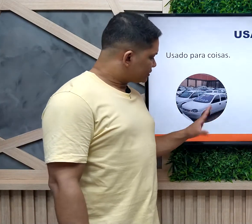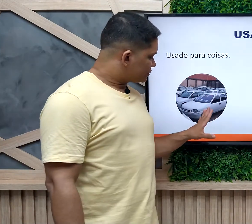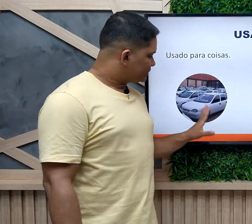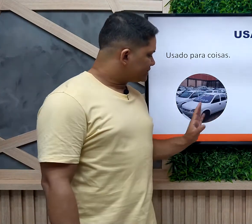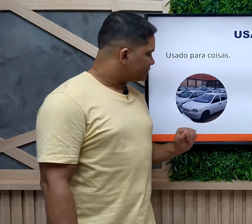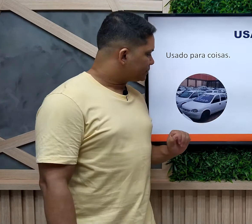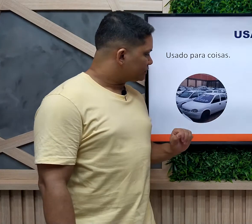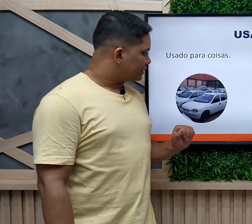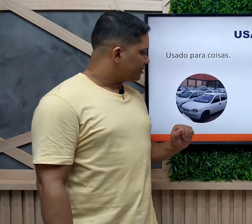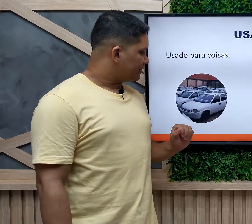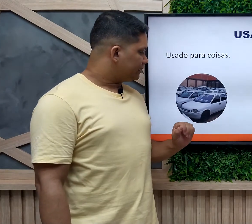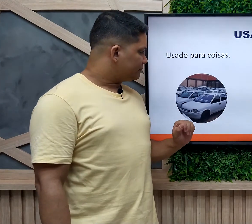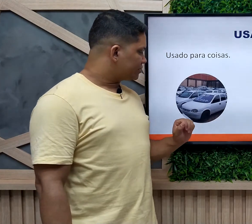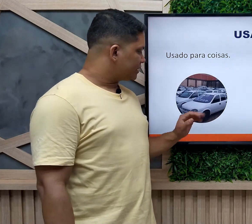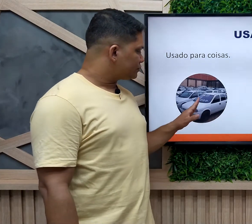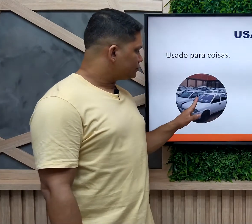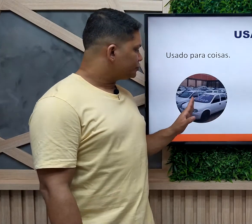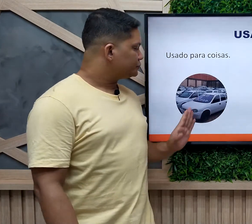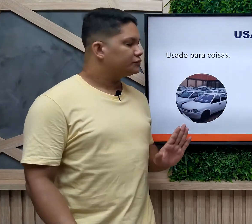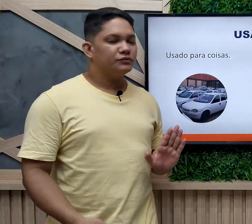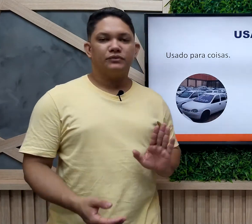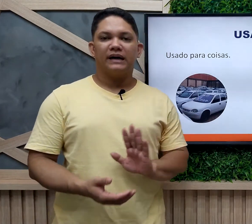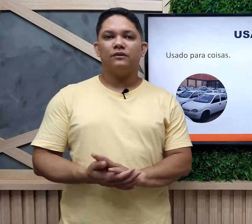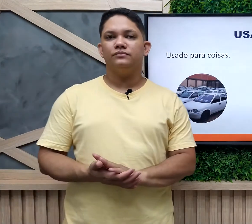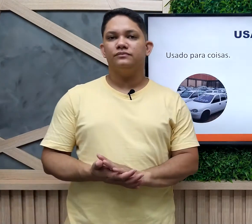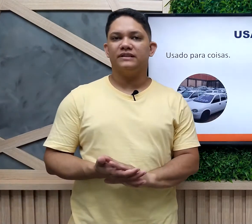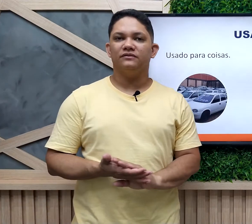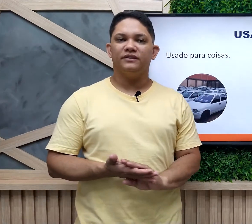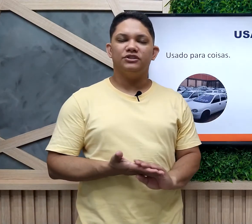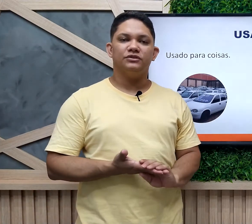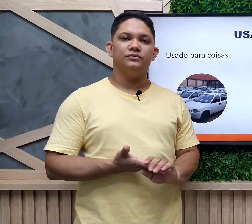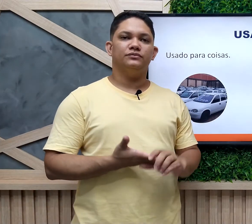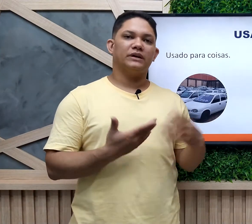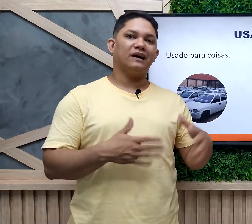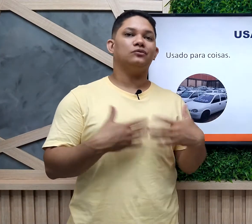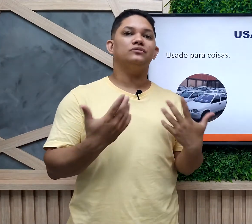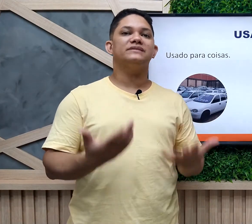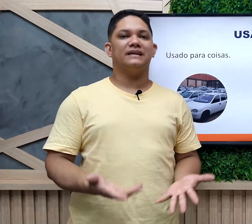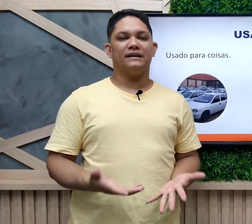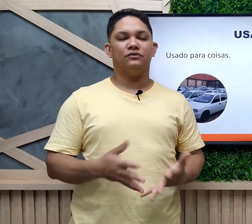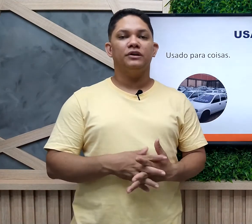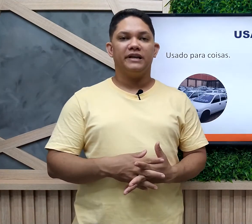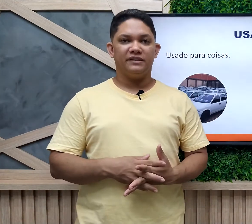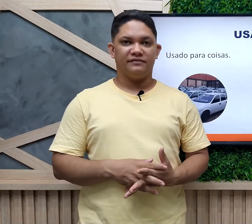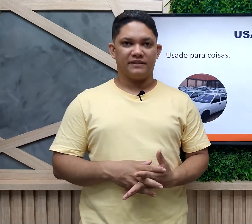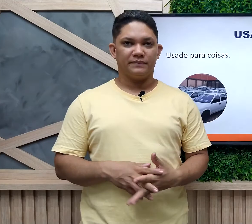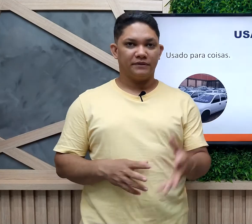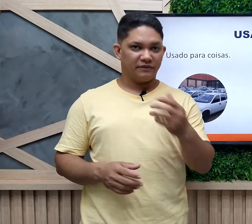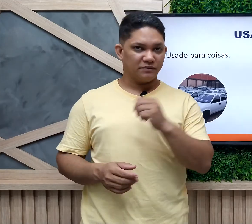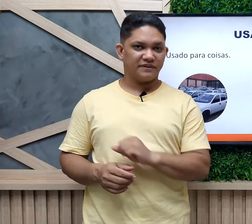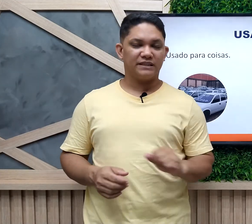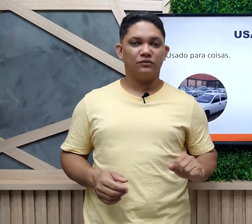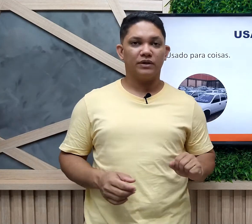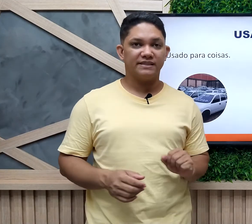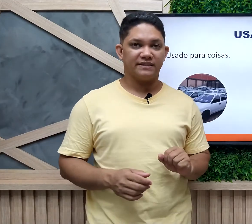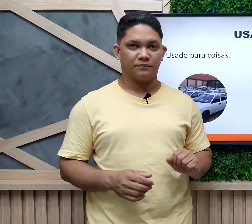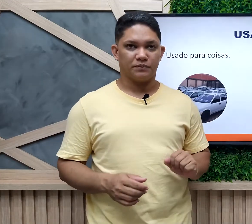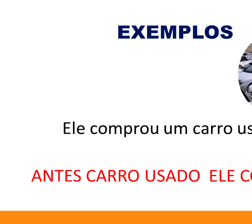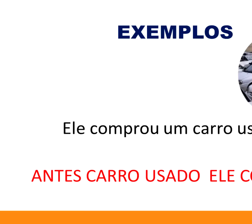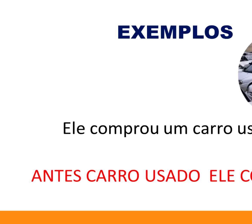tem um exemplo imagético de um carro sendo vendido, um carro usado em venda. Vamos ver então o exemplo.